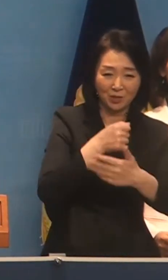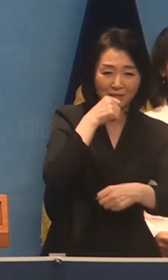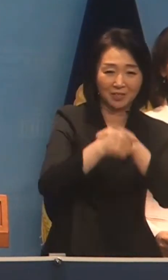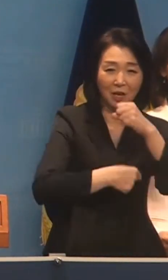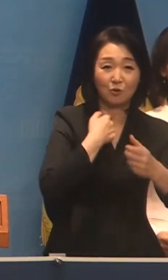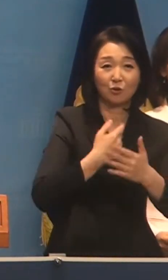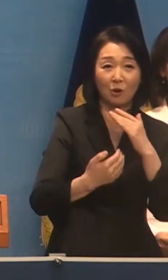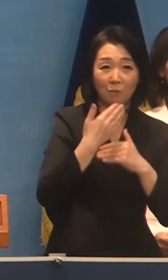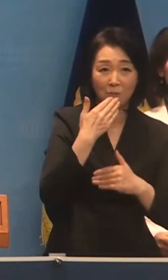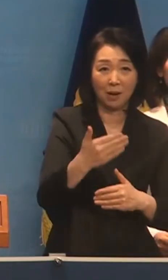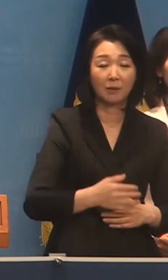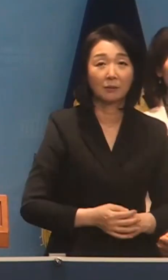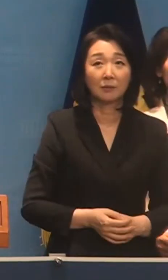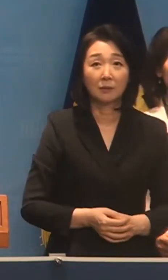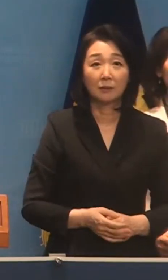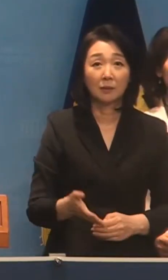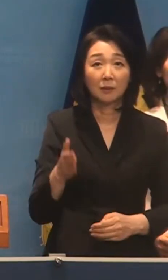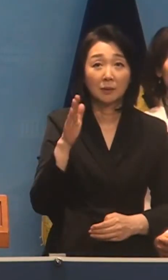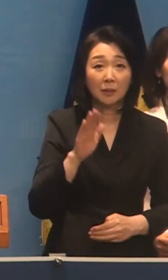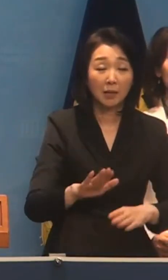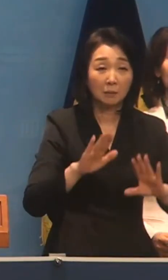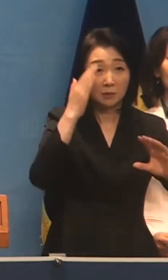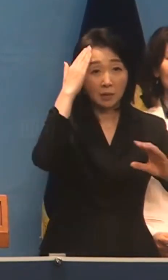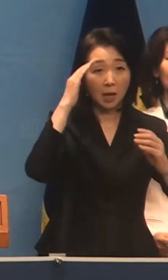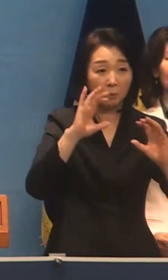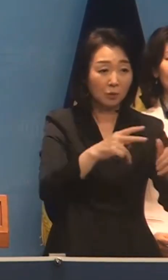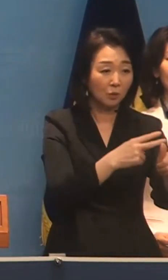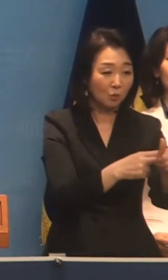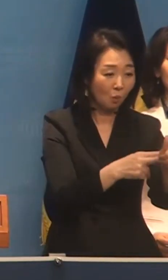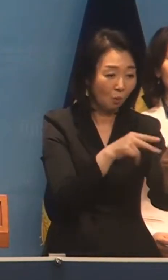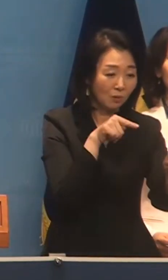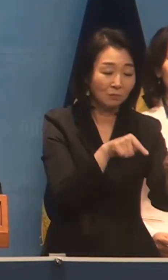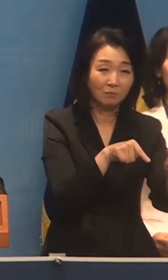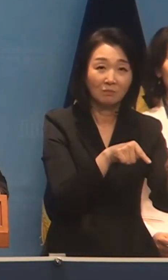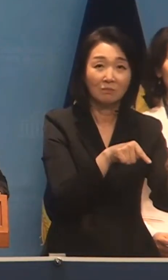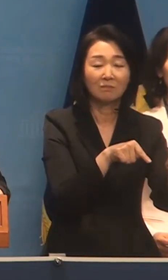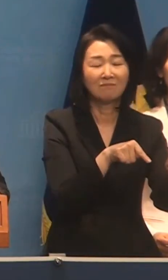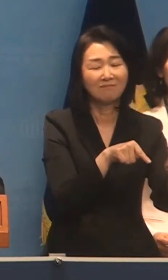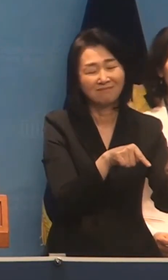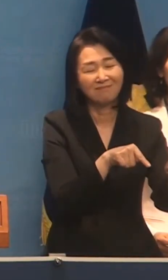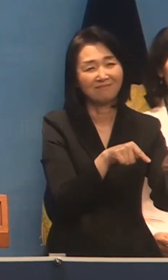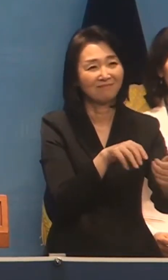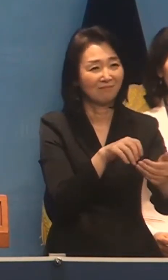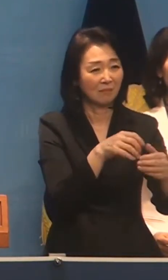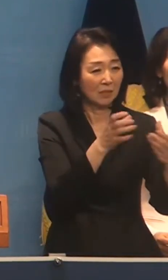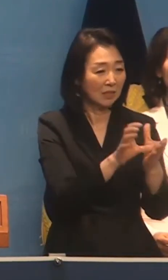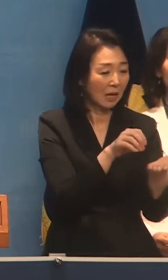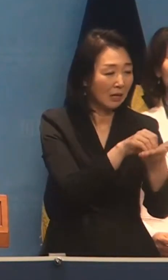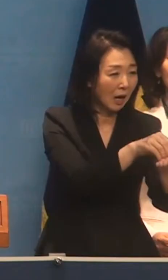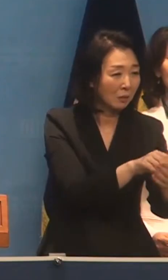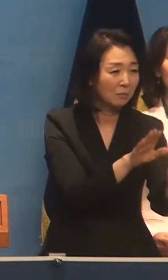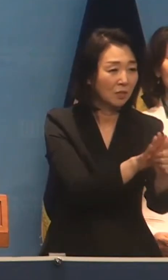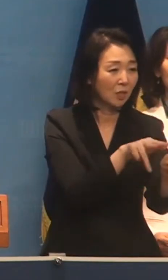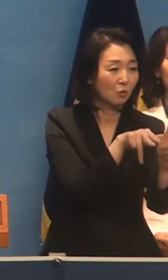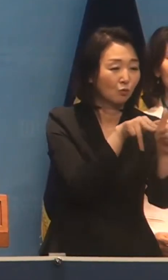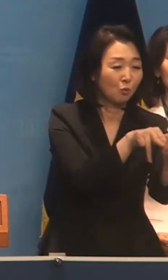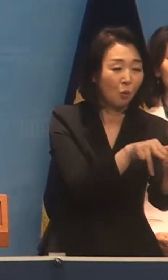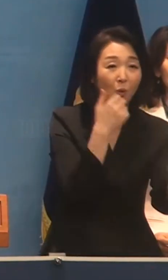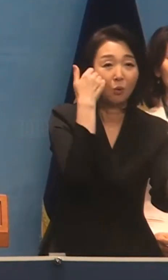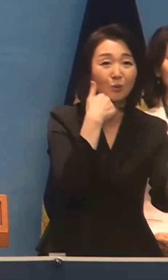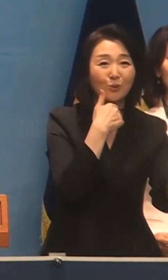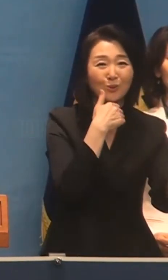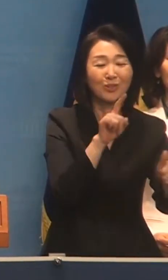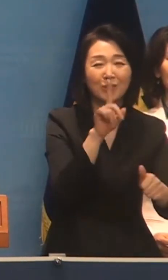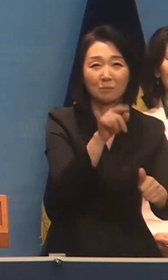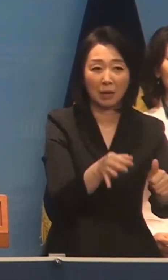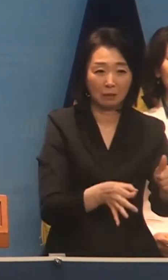수 있습니다. 하지만 현재 대한민국의 교원은 정당 가입은 물론 지지하는 후보에게